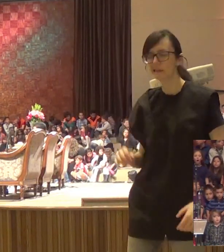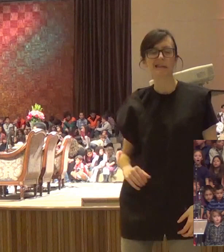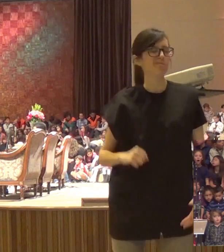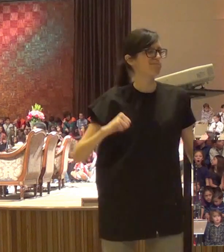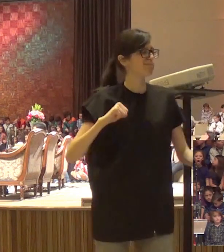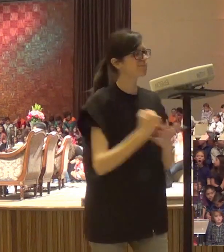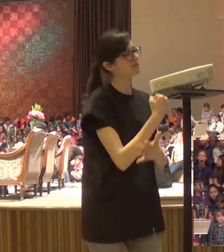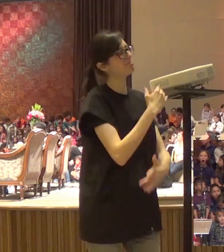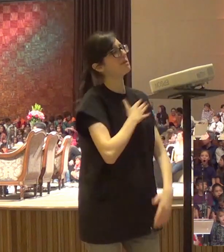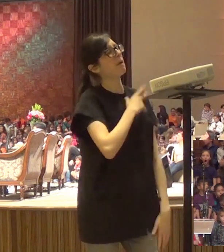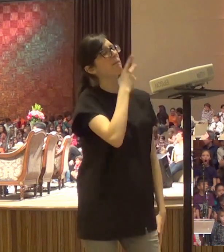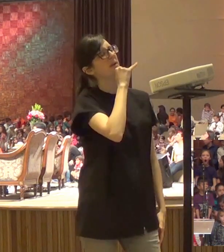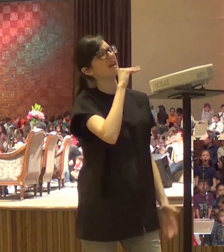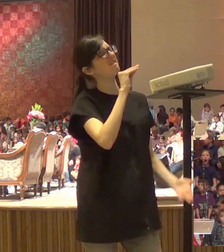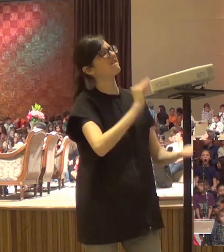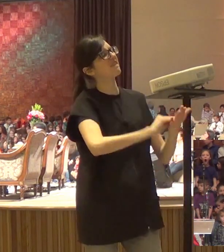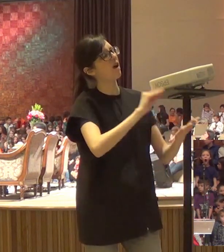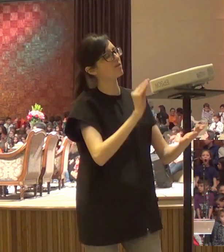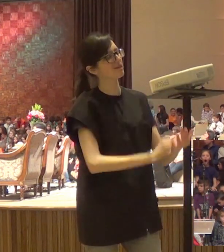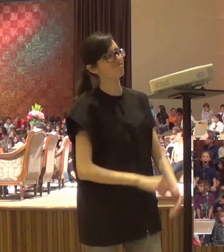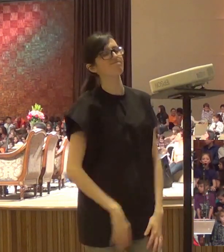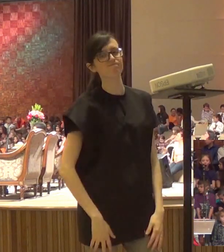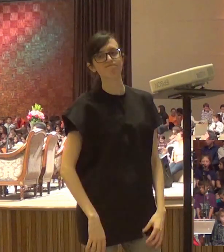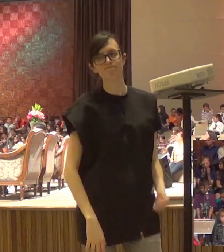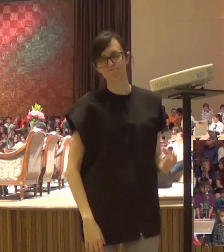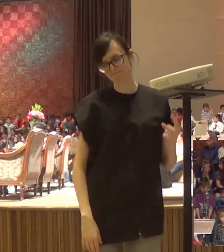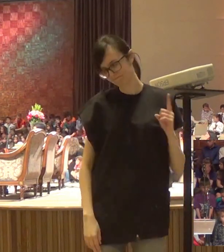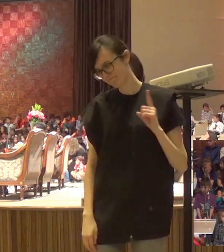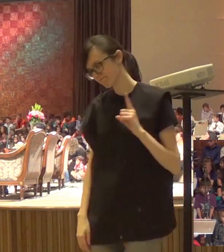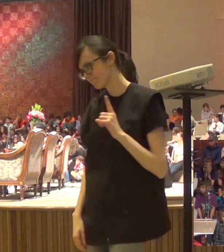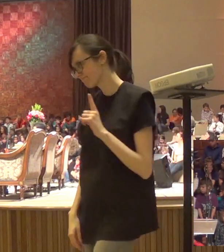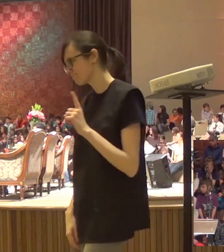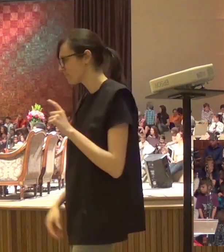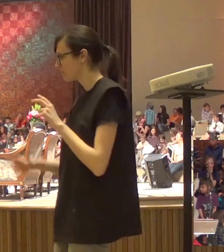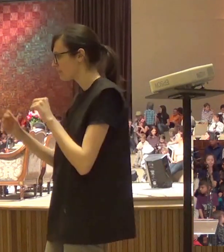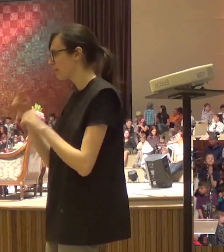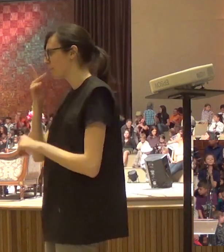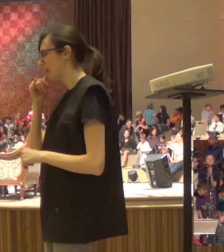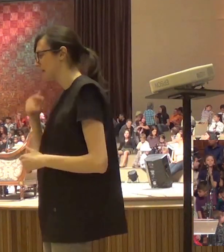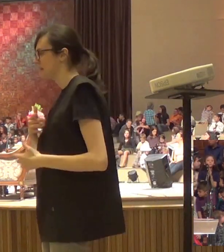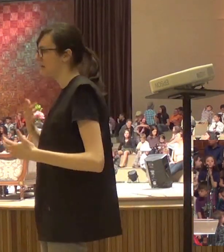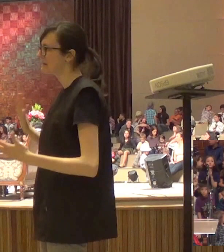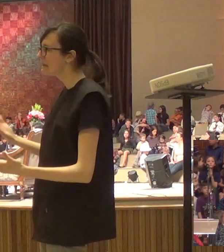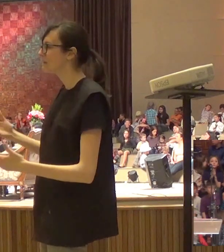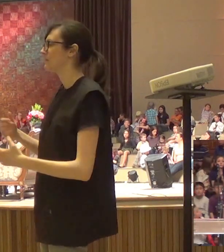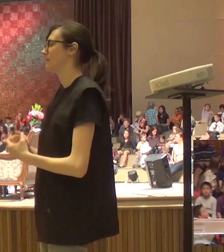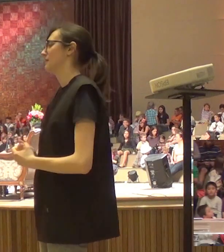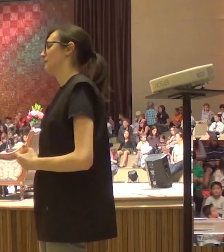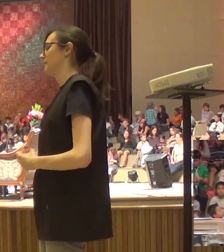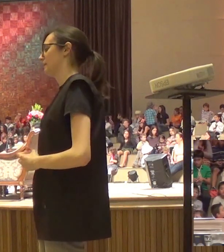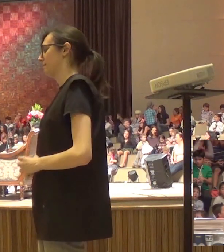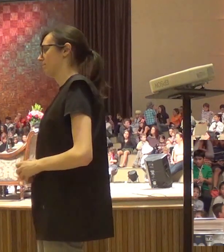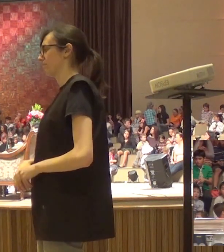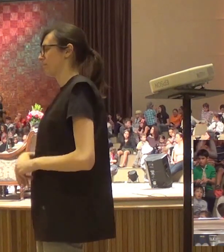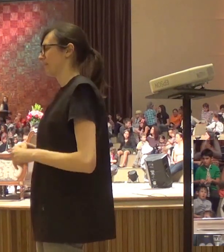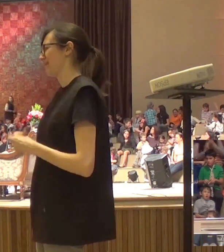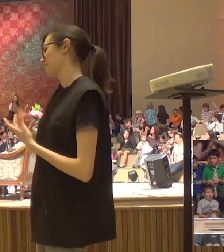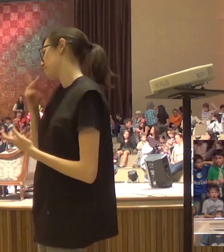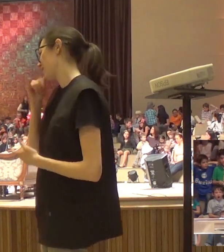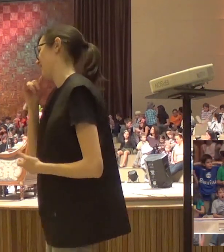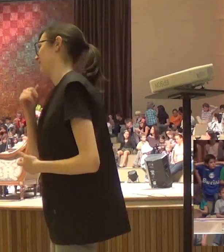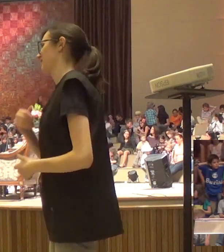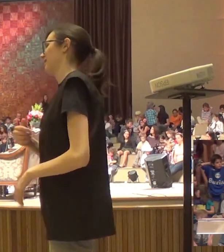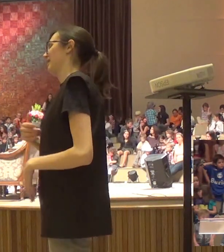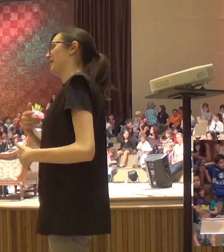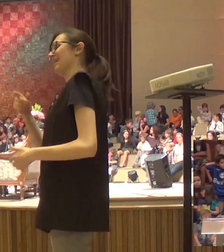me acertar com meu pai. Voltou para casa, conversou com o pai, falou, pai, algo desse jeito, ele falou com o pai, pai,